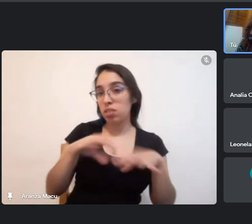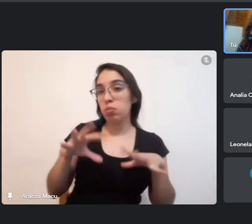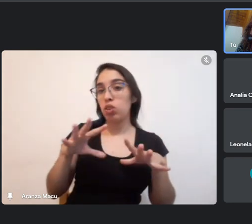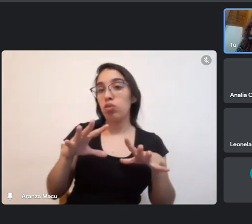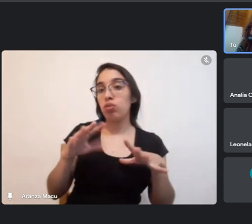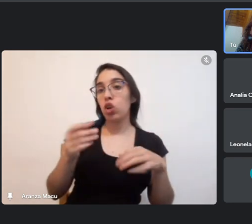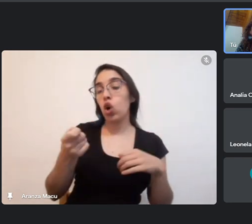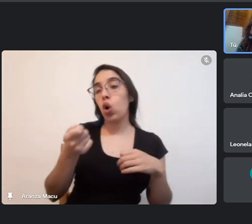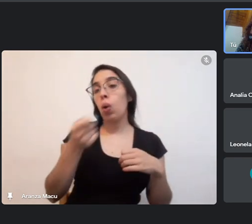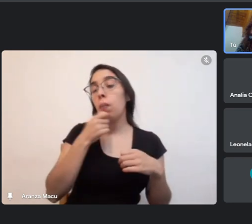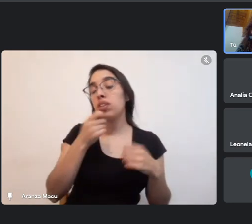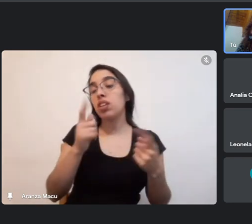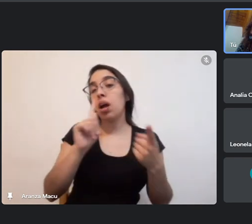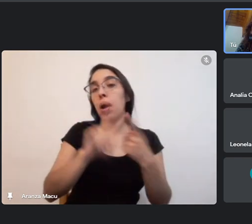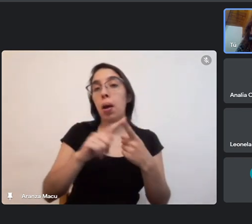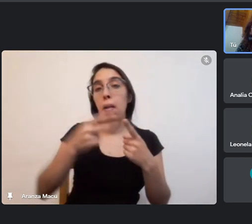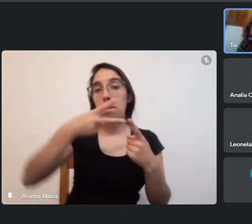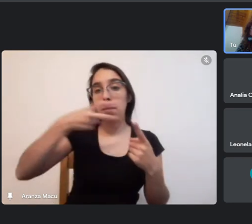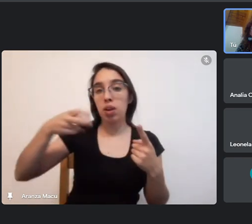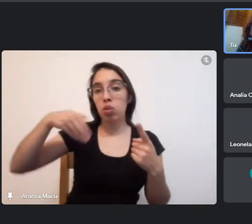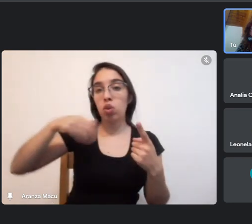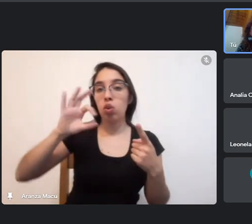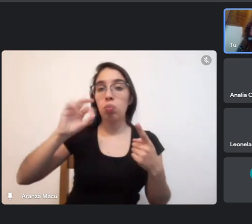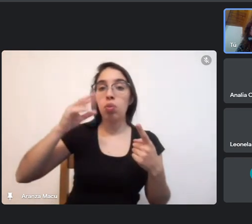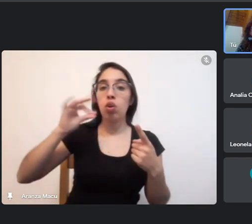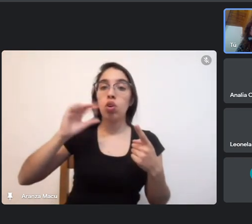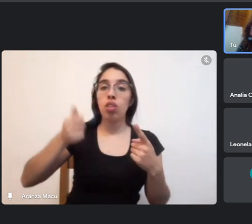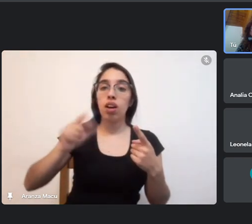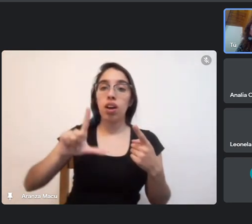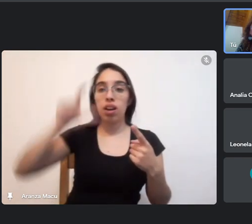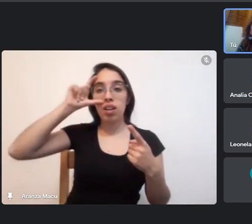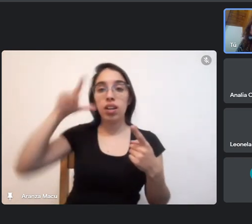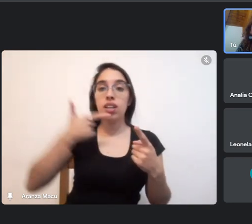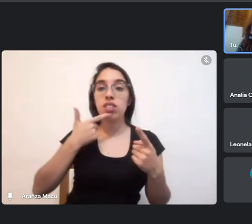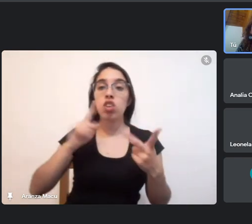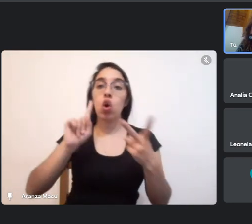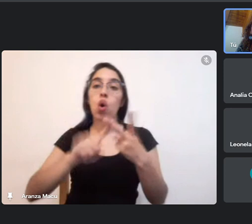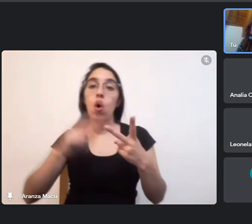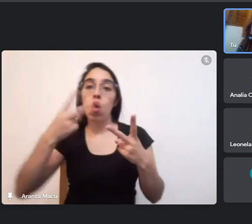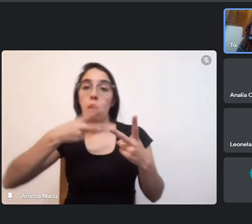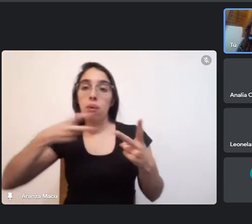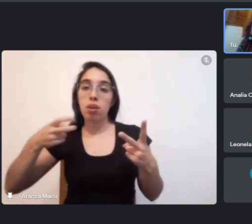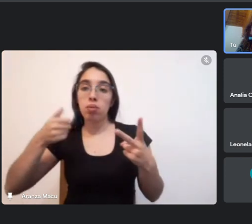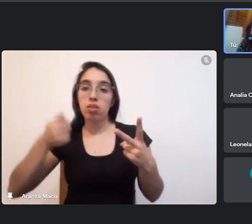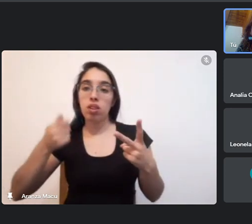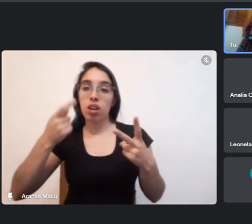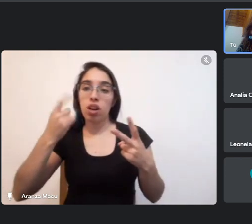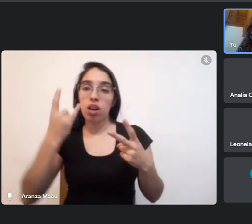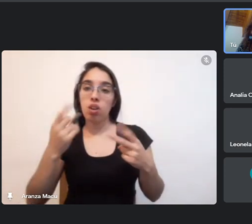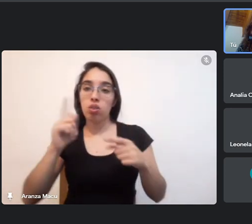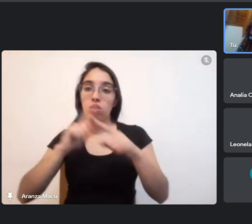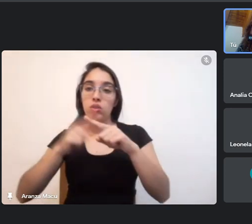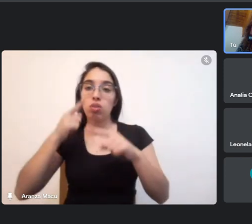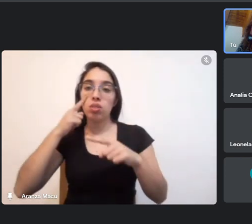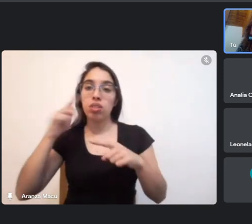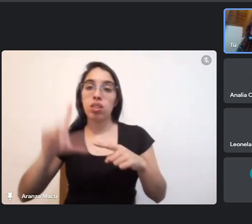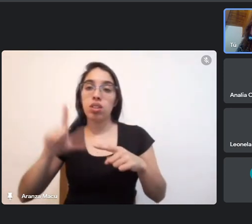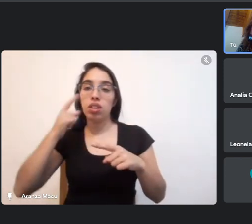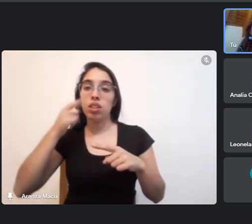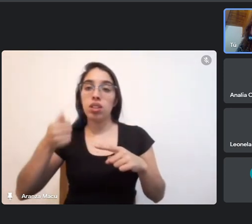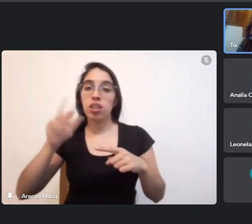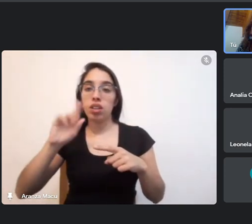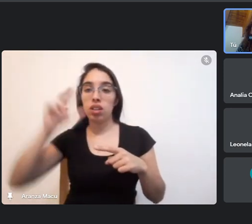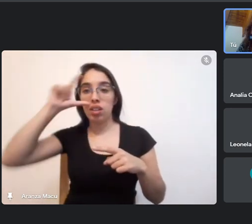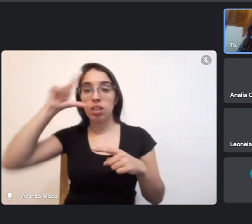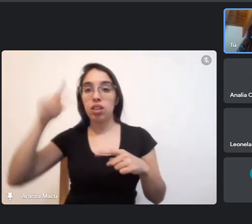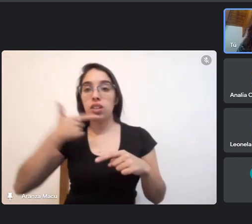modales o verbos auxiliares. ¿Cuáles son los verbos modales? Ahora después nos vamos a concentrar. Es